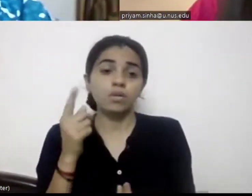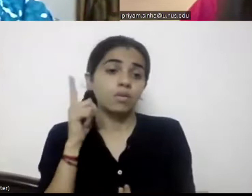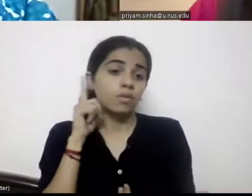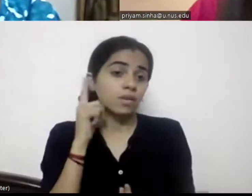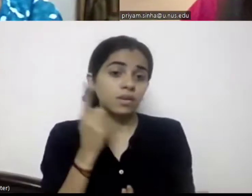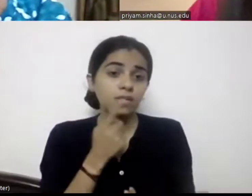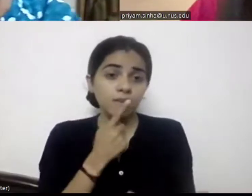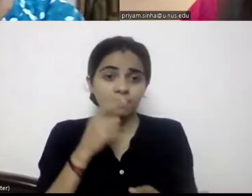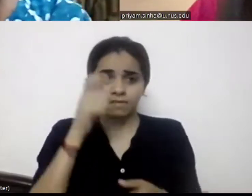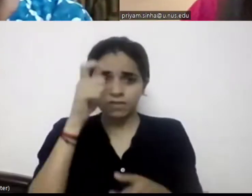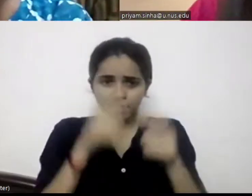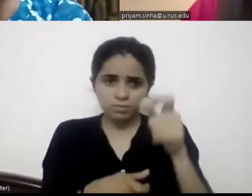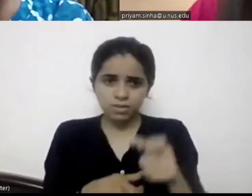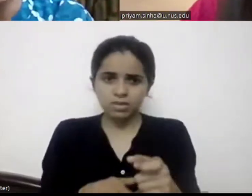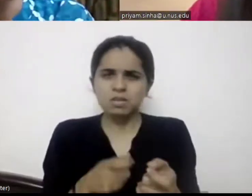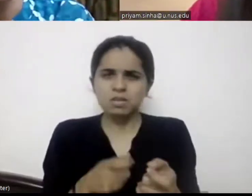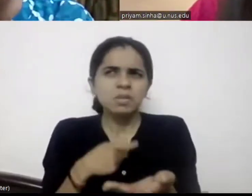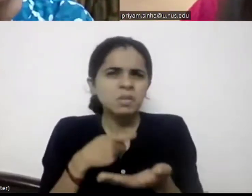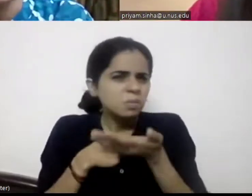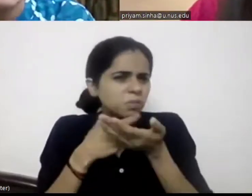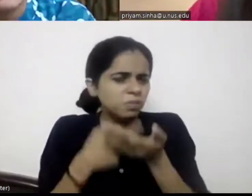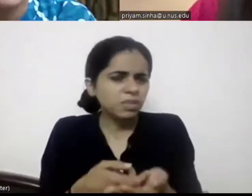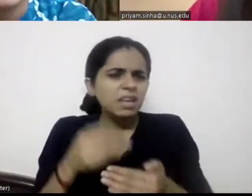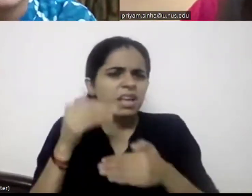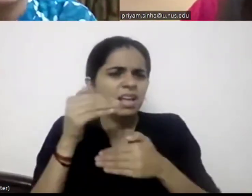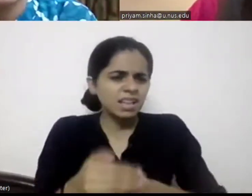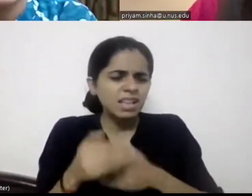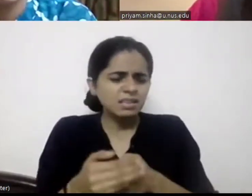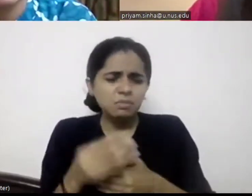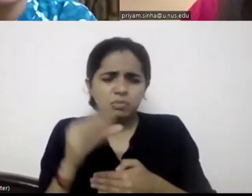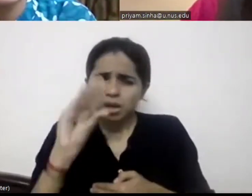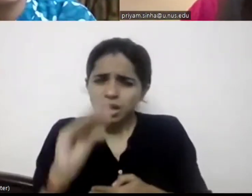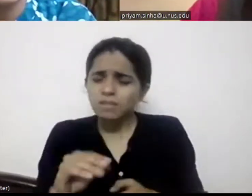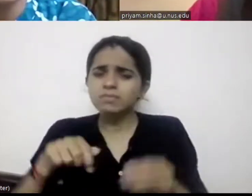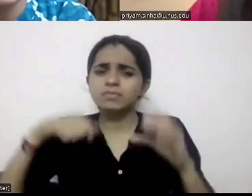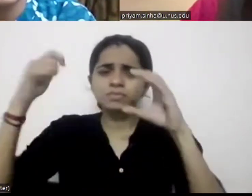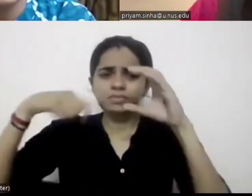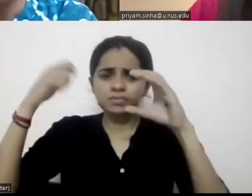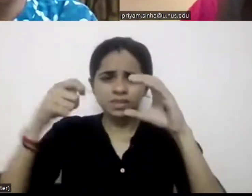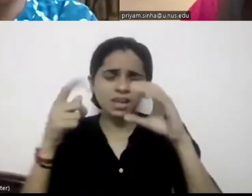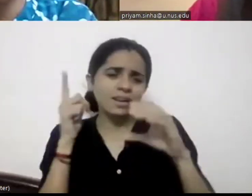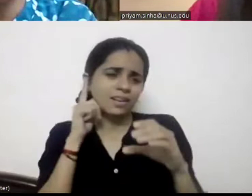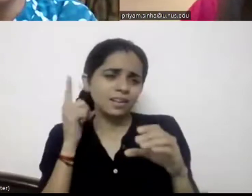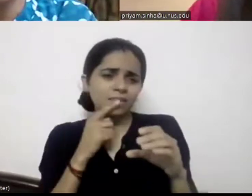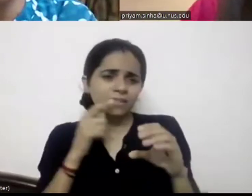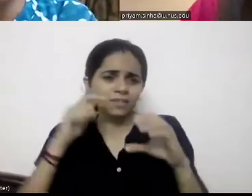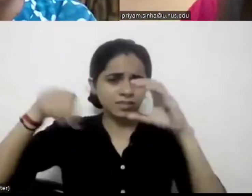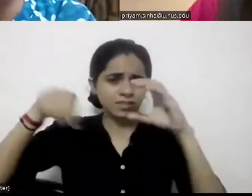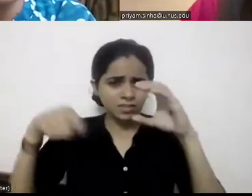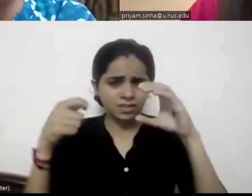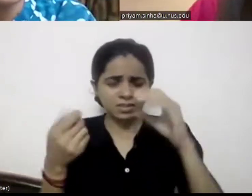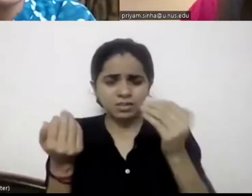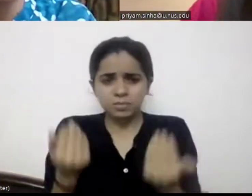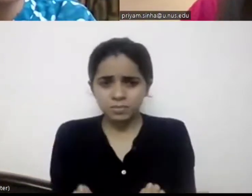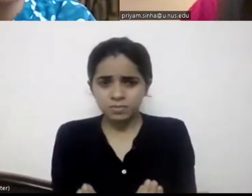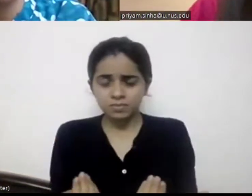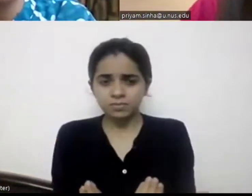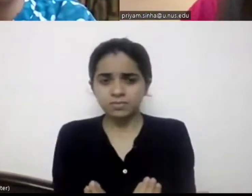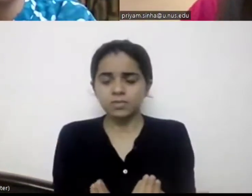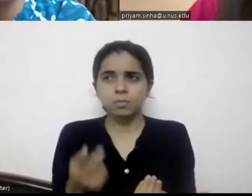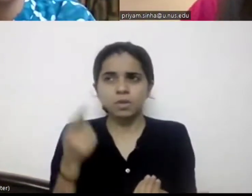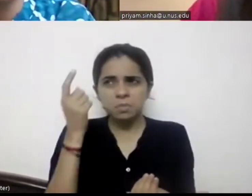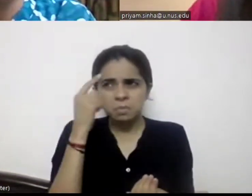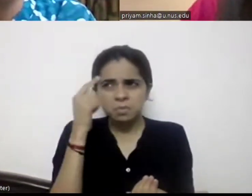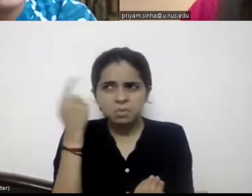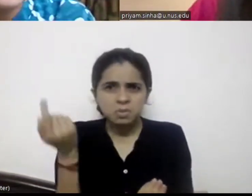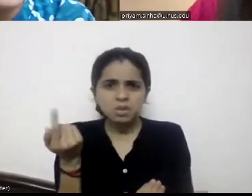अगर आप respect में बात करें, so there are very less films about deafness, and this is something that is very concerning,